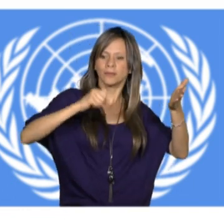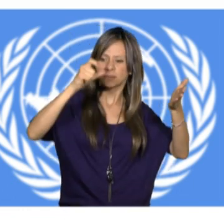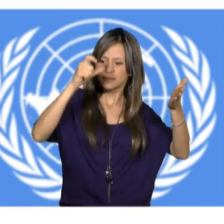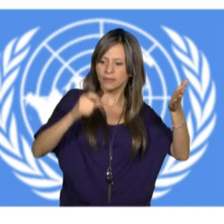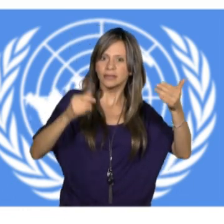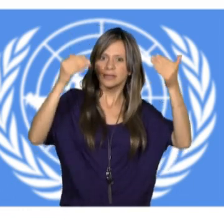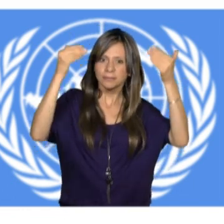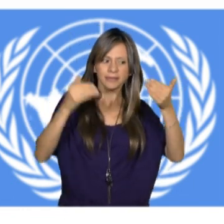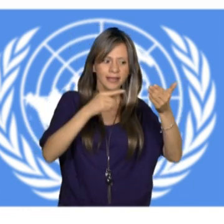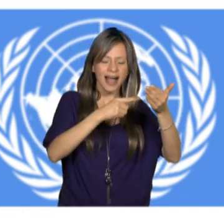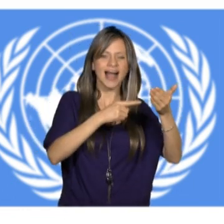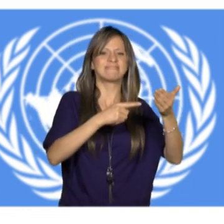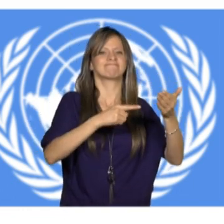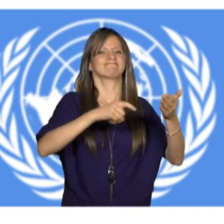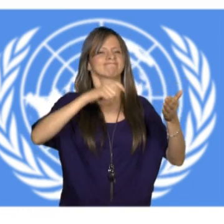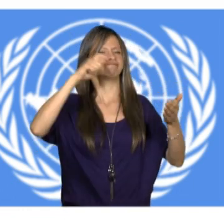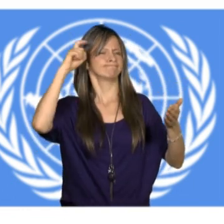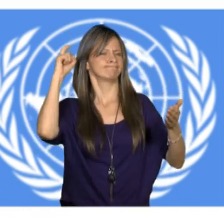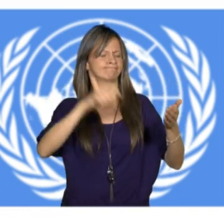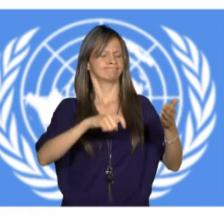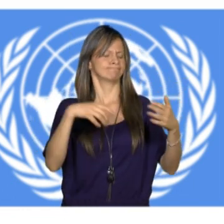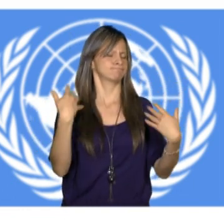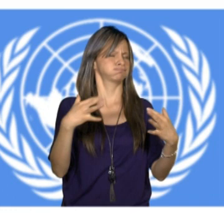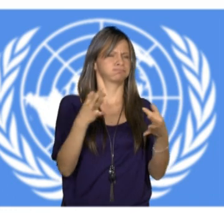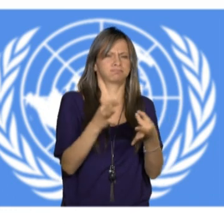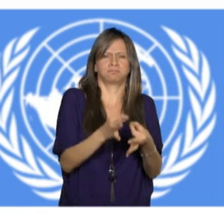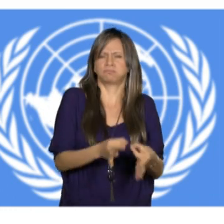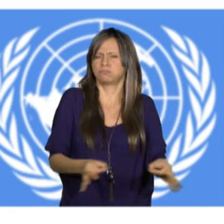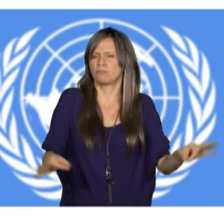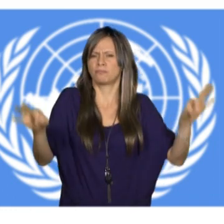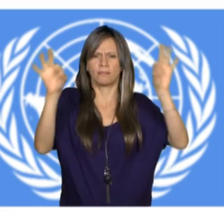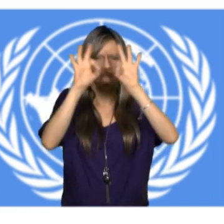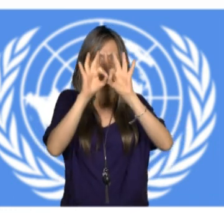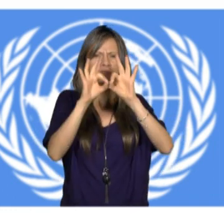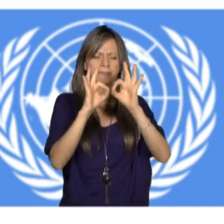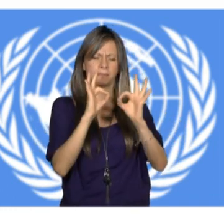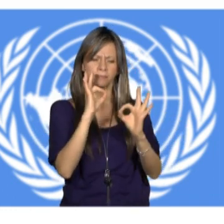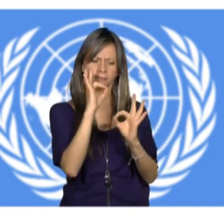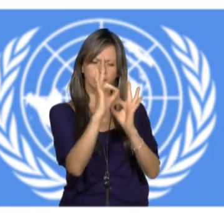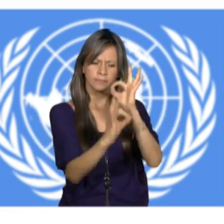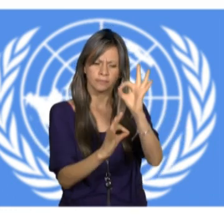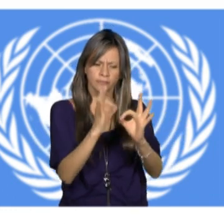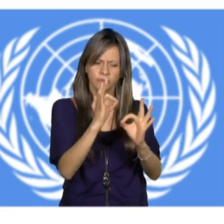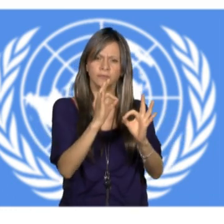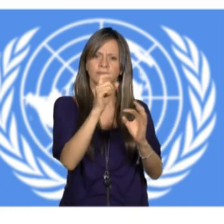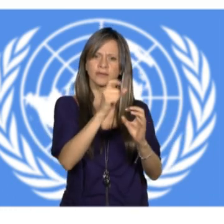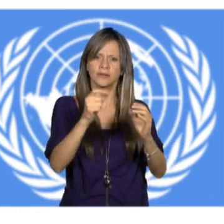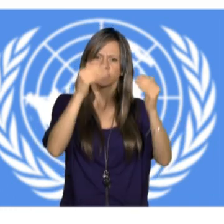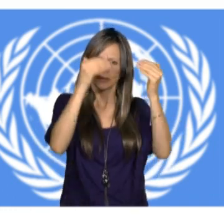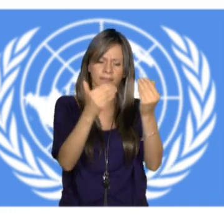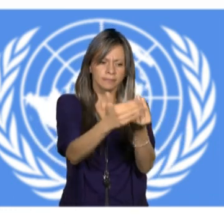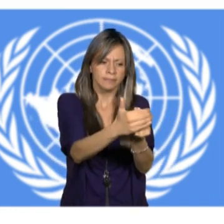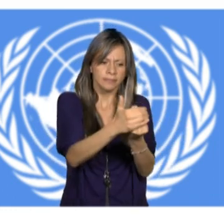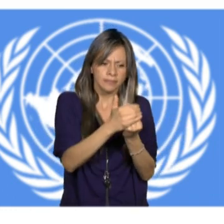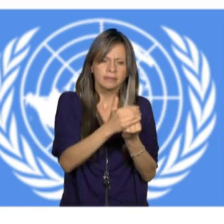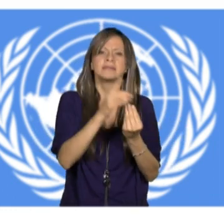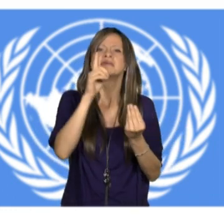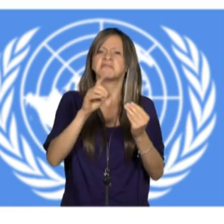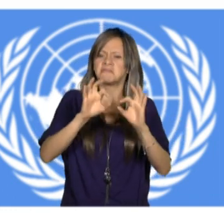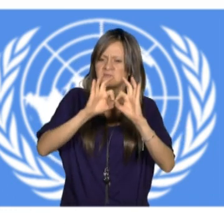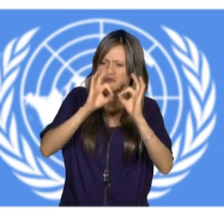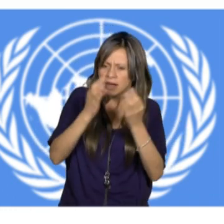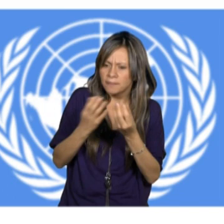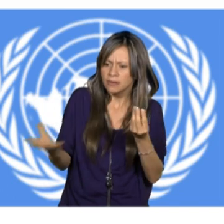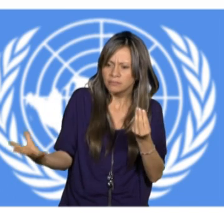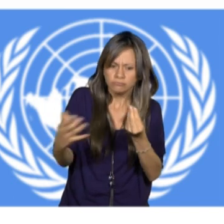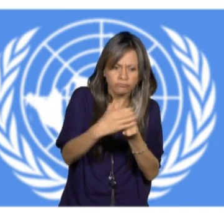proteger los derechos y la dignidad de las personas con discapacidad contribuirá significativamente a paliar